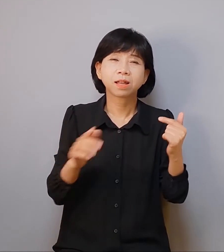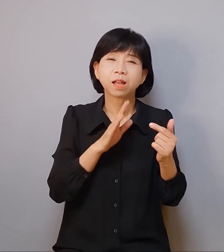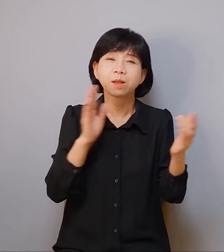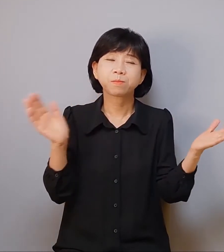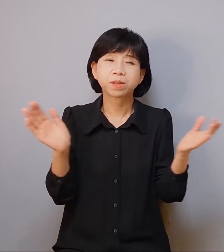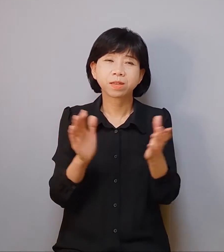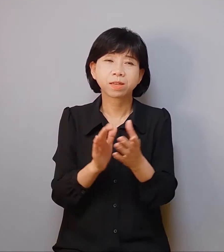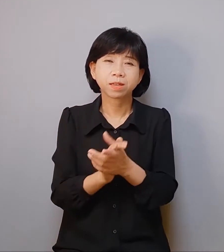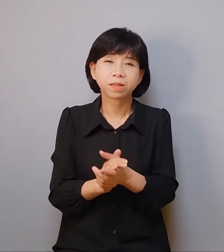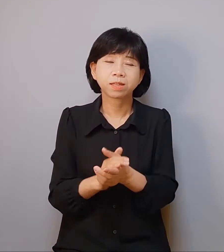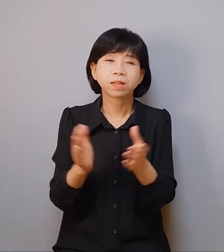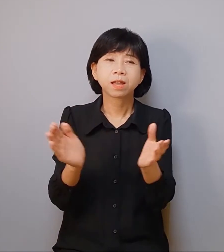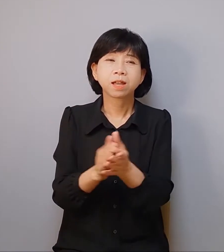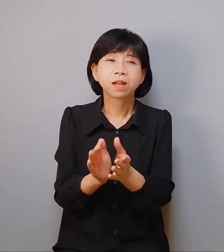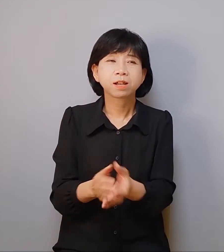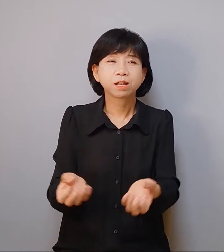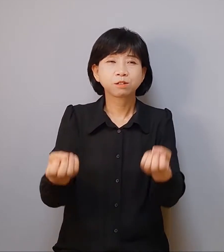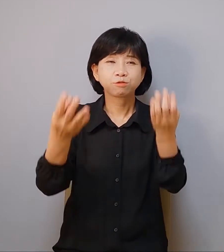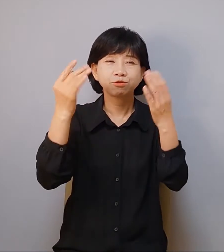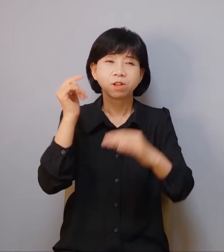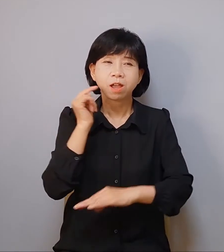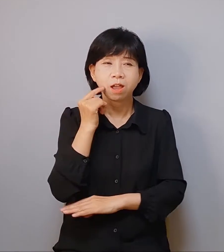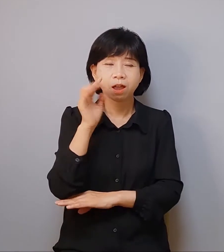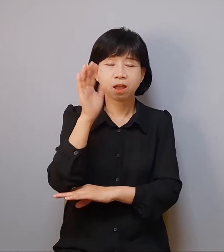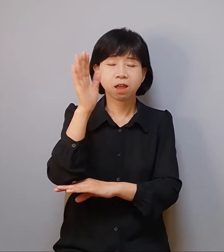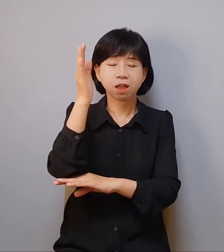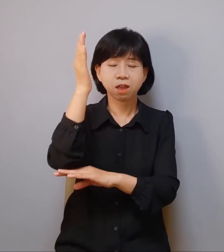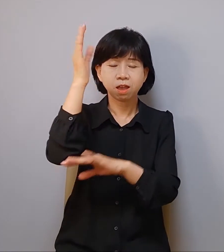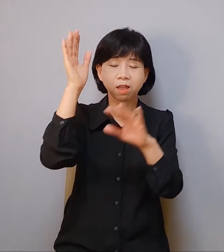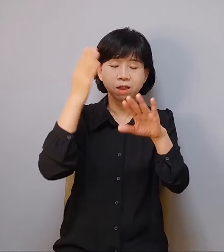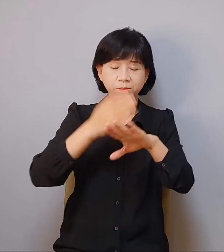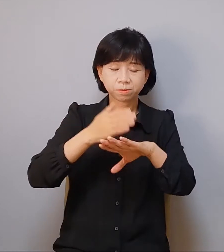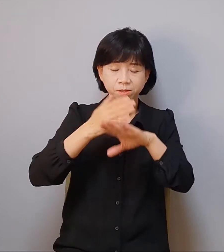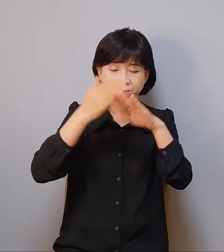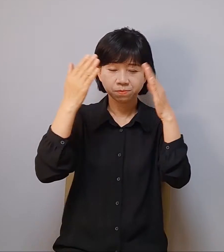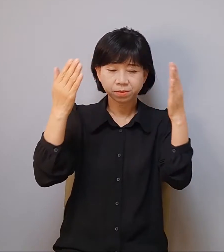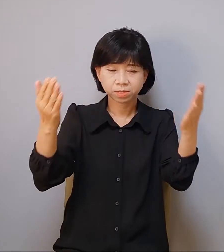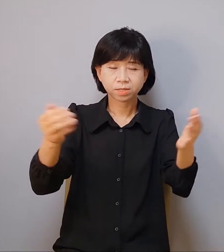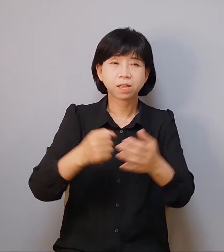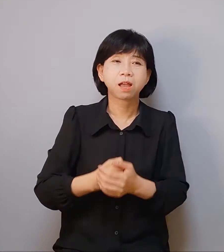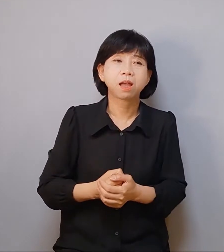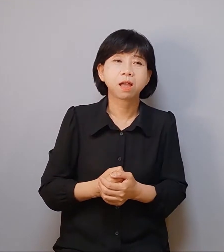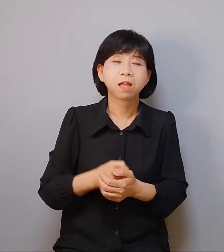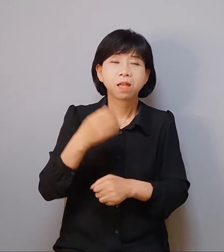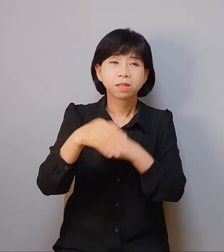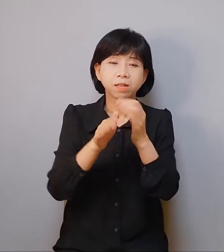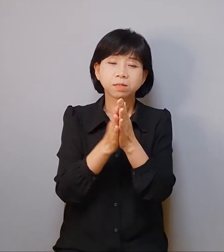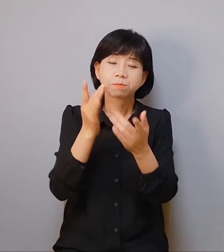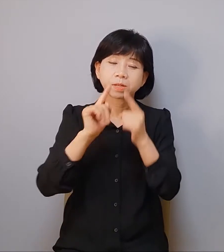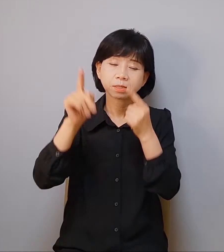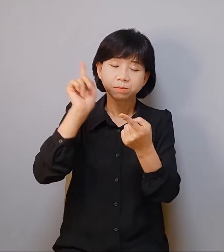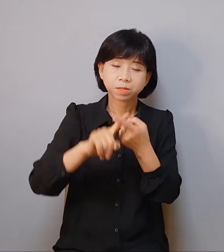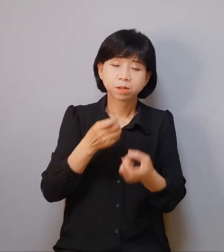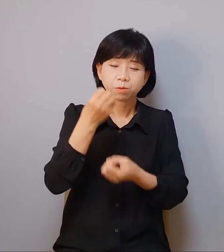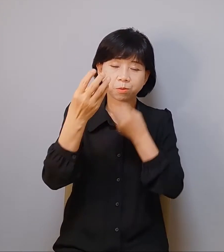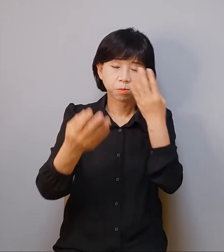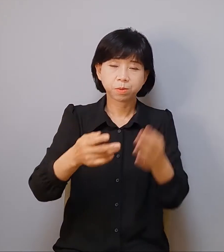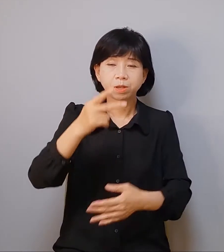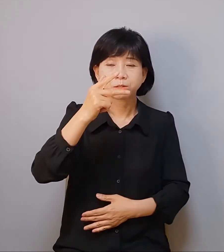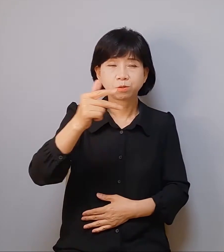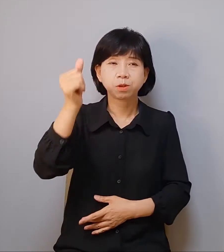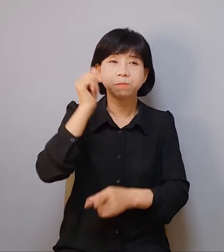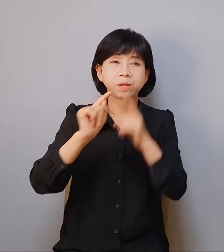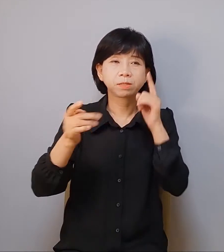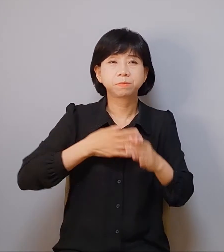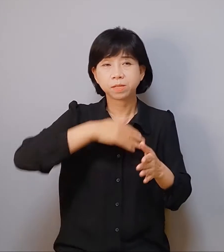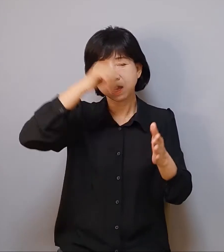할렐루야. 우리 하나님께 영광입니다. 감사합니다. 우리 하나님의 말씀에 대한 우리의 고백 다 같이 하겠습니다. 주의 말씀은 내